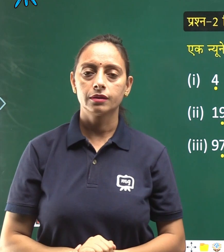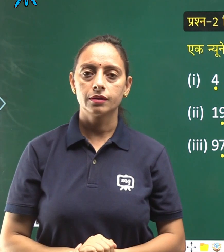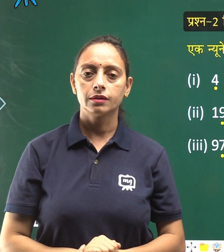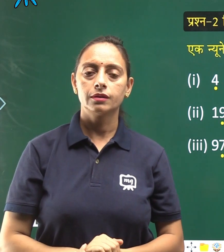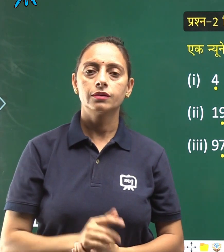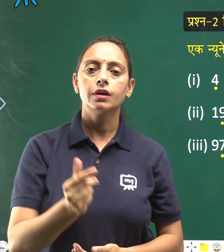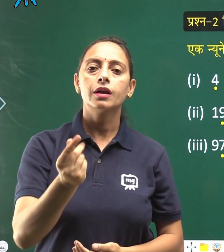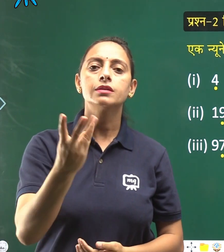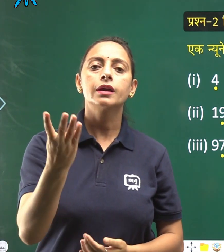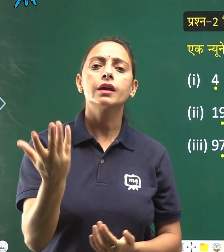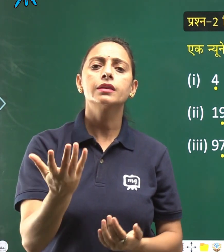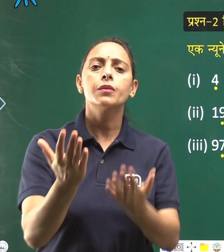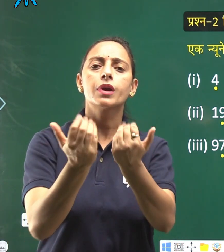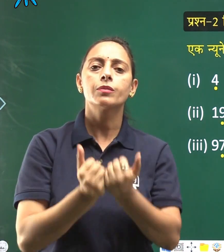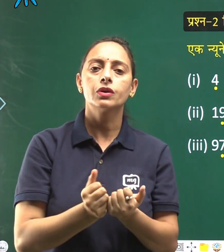कितनी संख्या प्राप्त होगी?